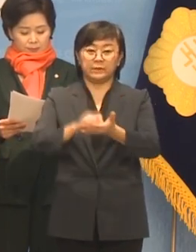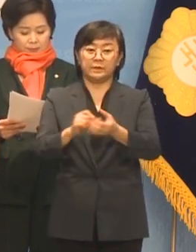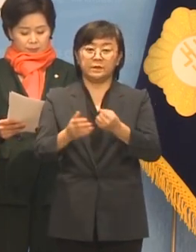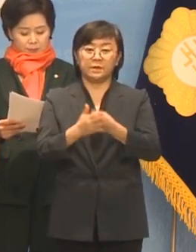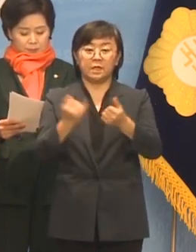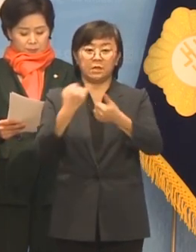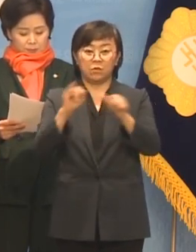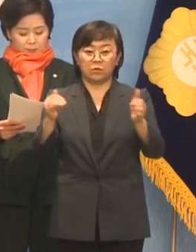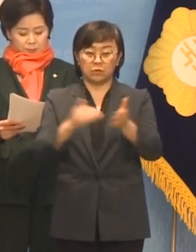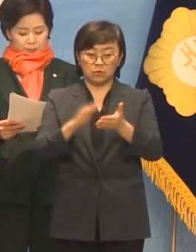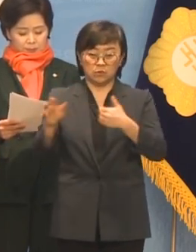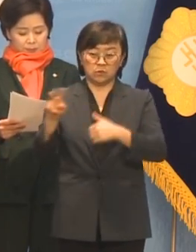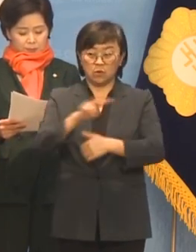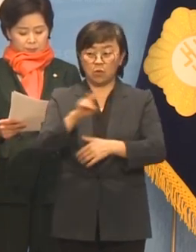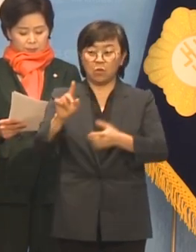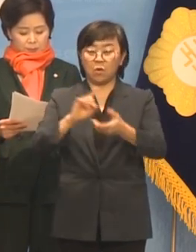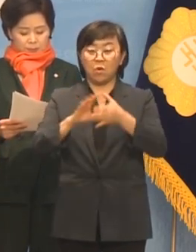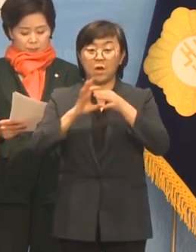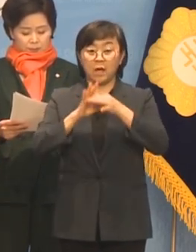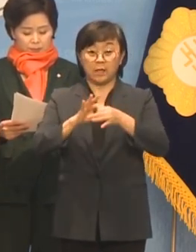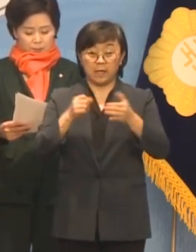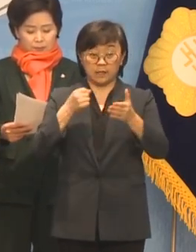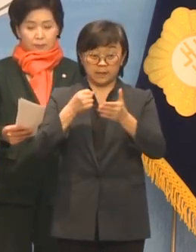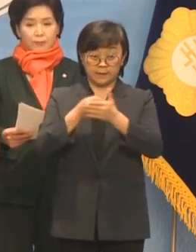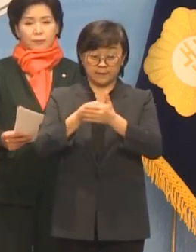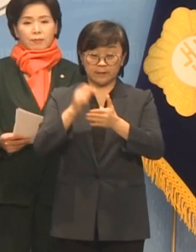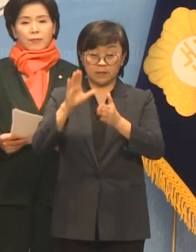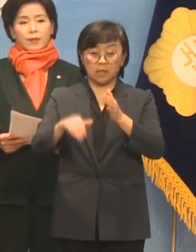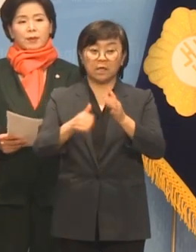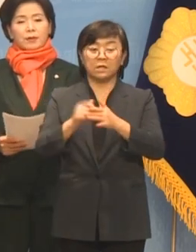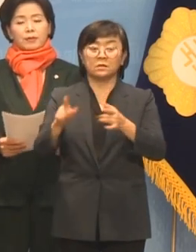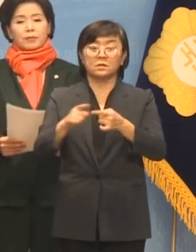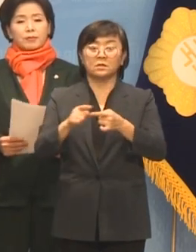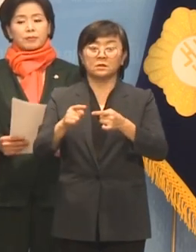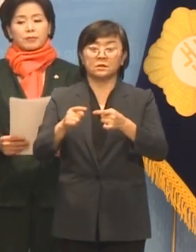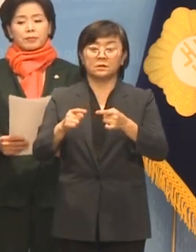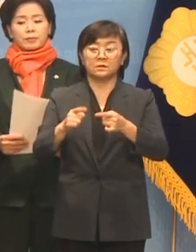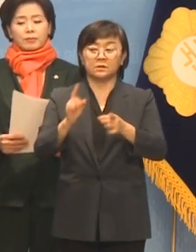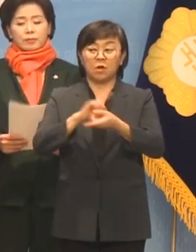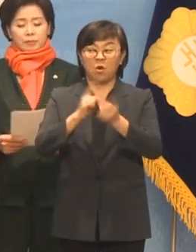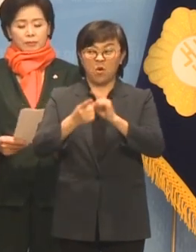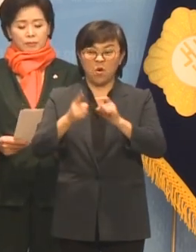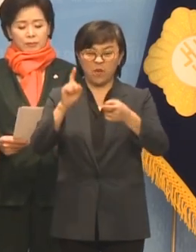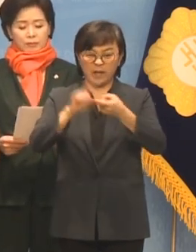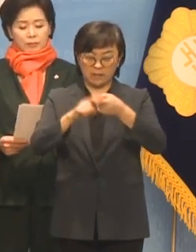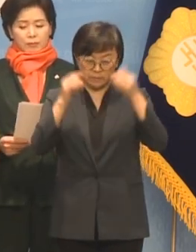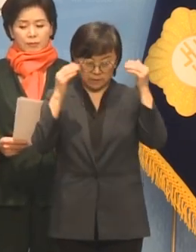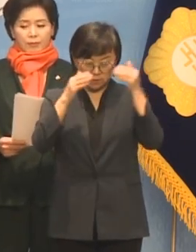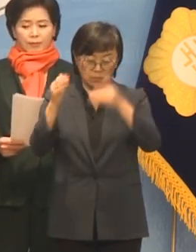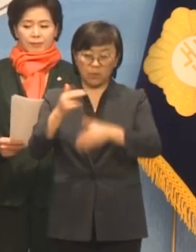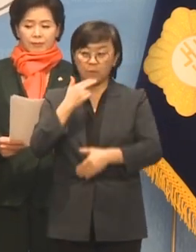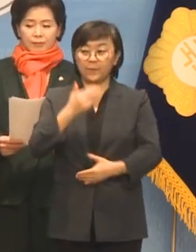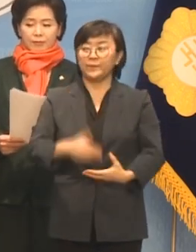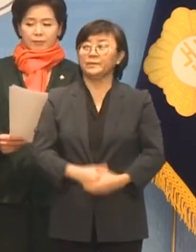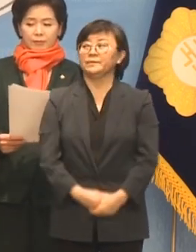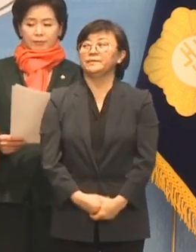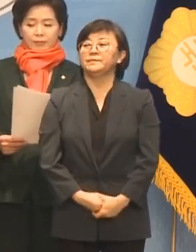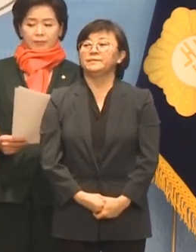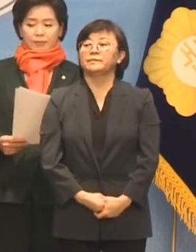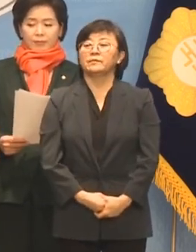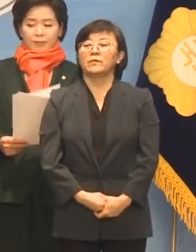양 당사자의 관계 설정 등에 대해서는 상대적으로 관심을 덜 기울일 수밖에 없을